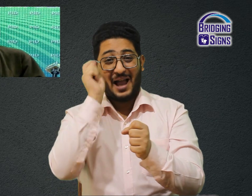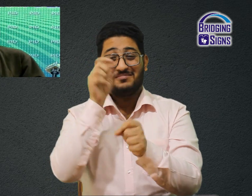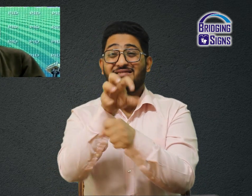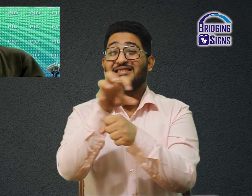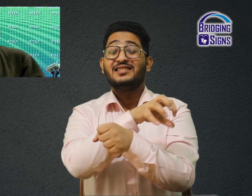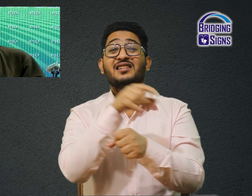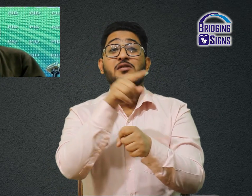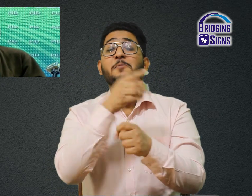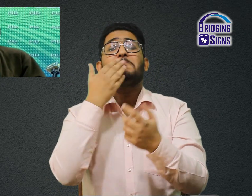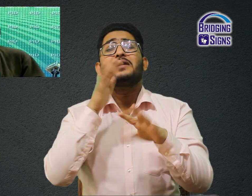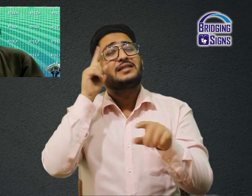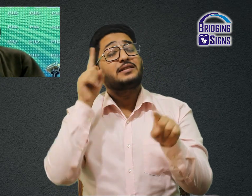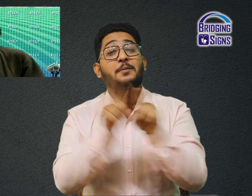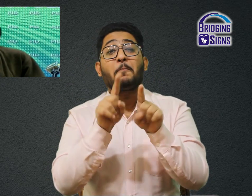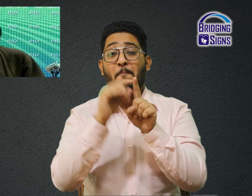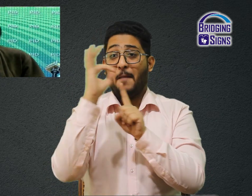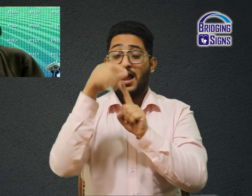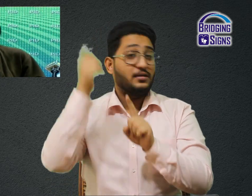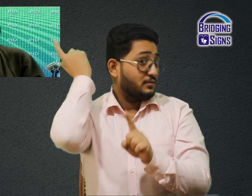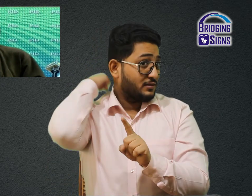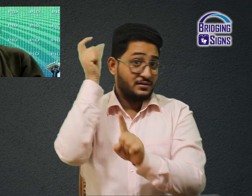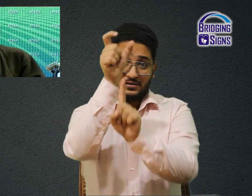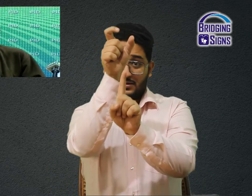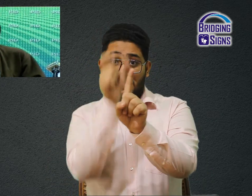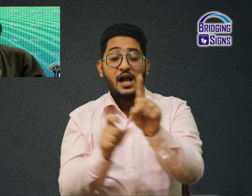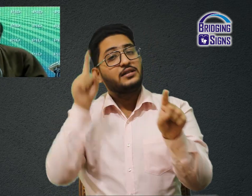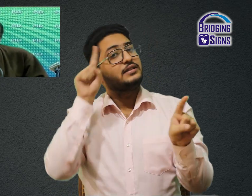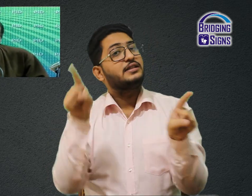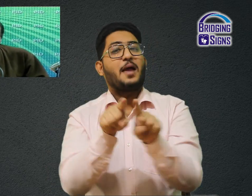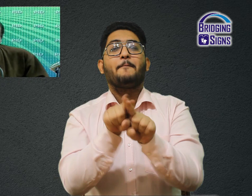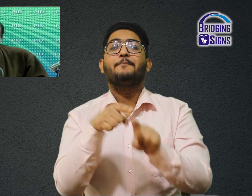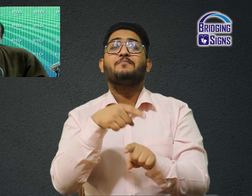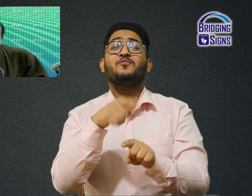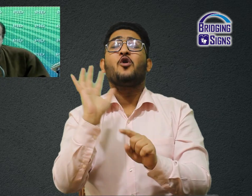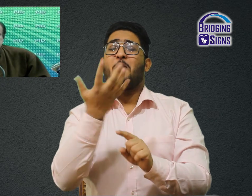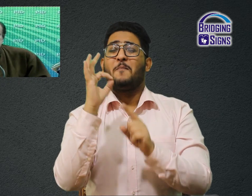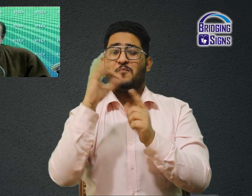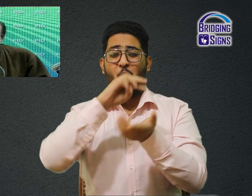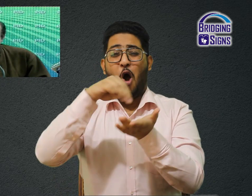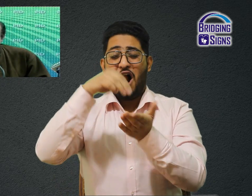ये मुल्क की रीढ़ की हड्डी की हैसियत रखता है किसी भी मुल्क में।